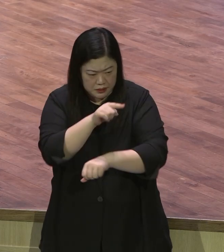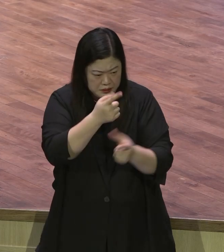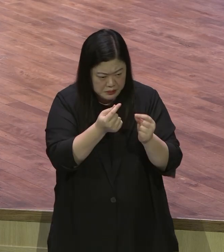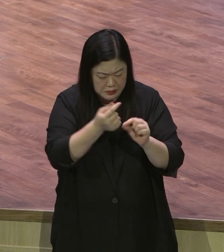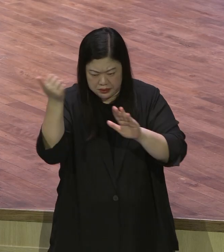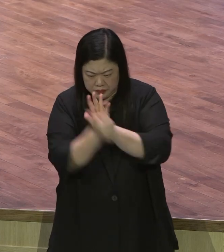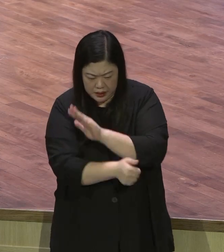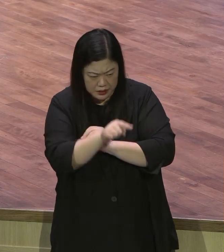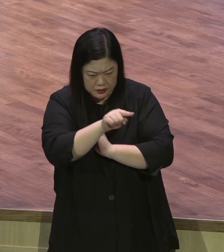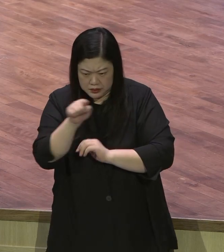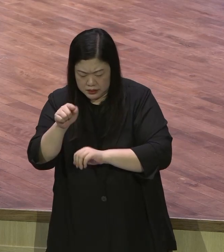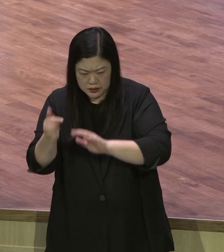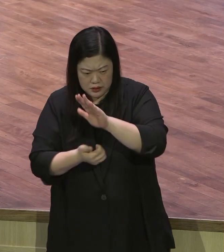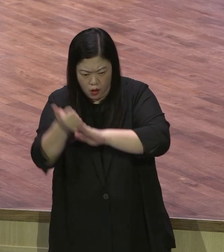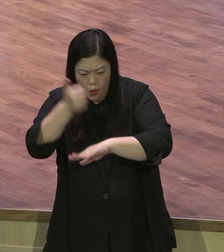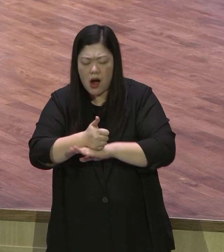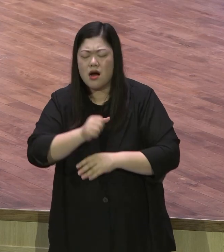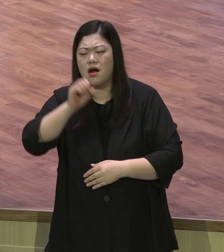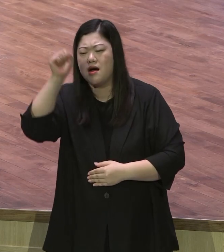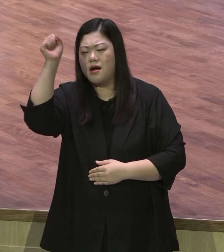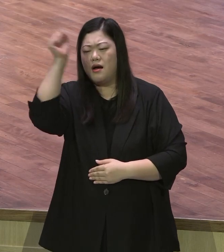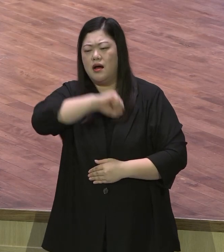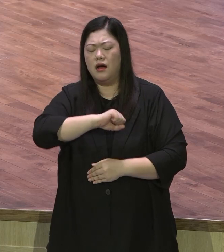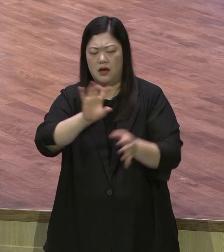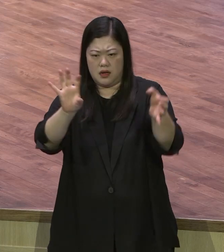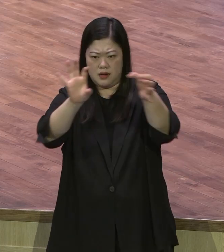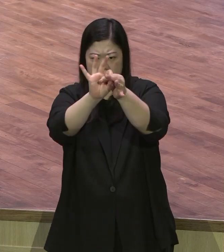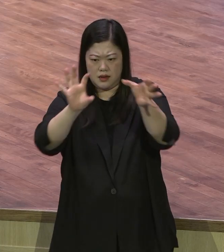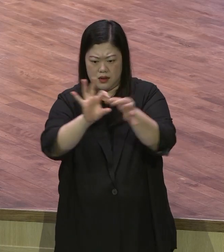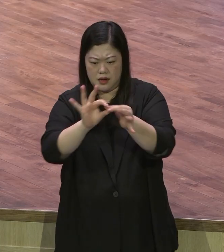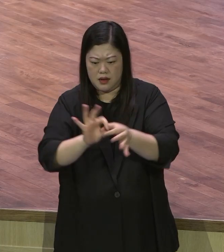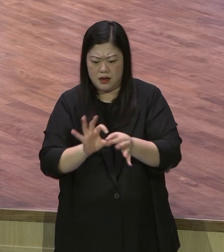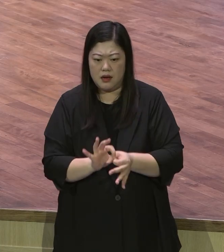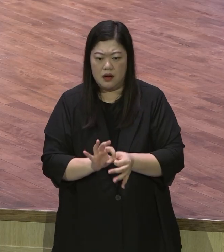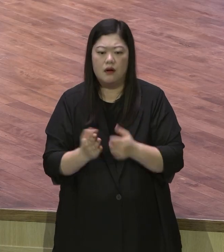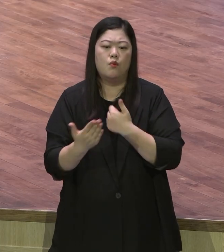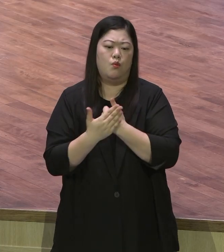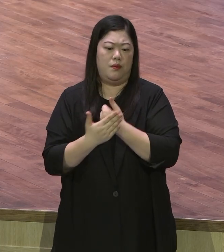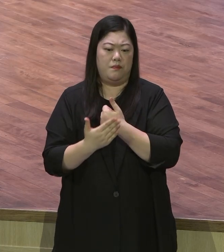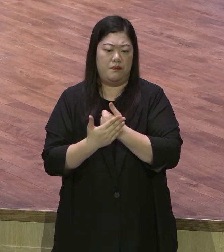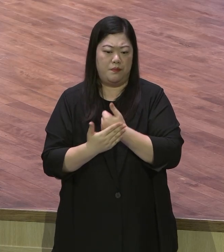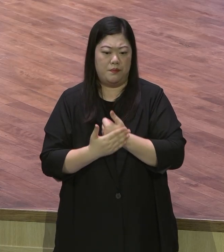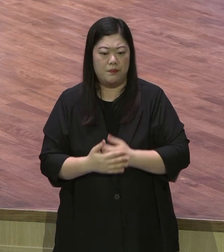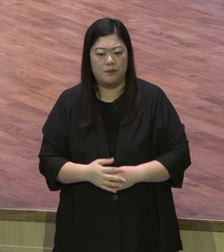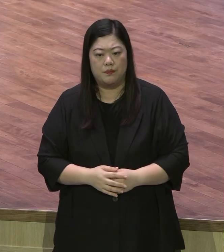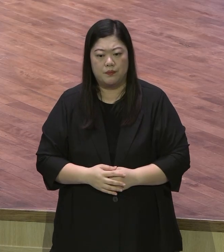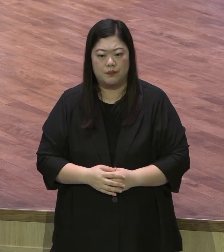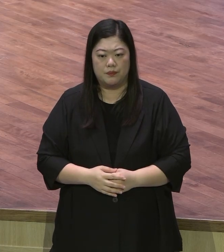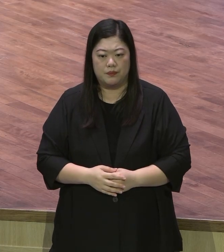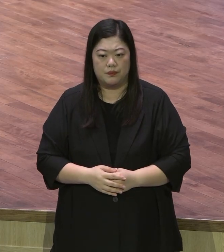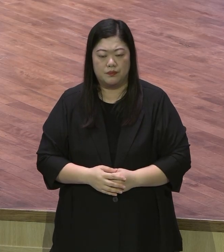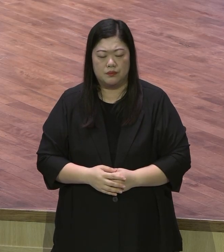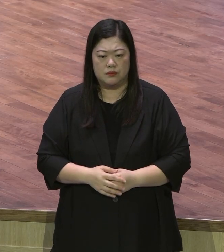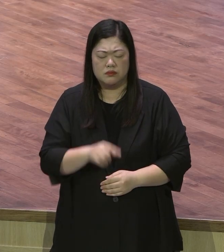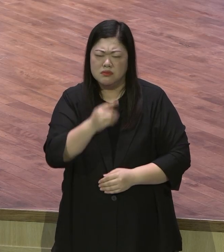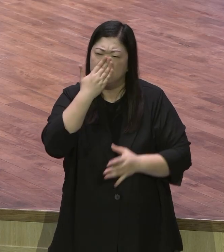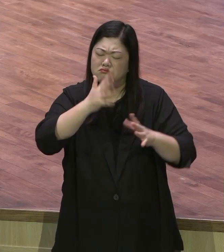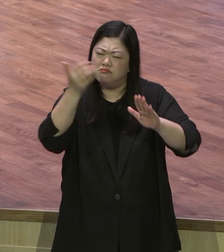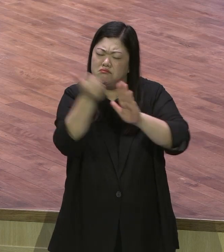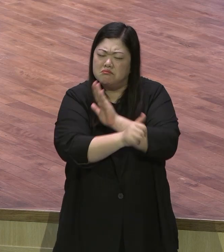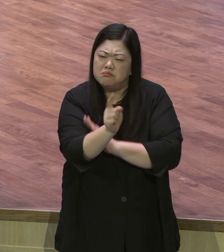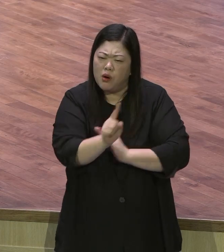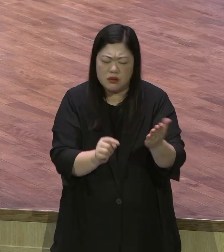망하고 이렇게 하면 성공하고 이렇게 하면 주고받는다. 이게 하나님 말씀 그대로. 어떻게 해서 실패했고 어떻게 해서